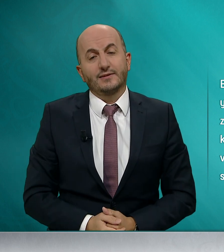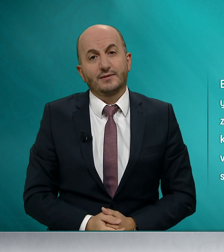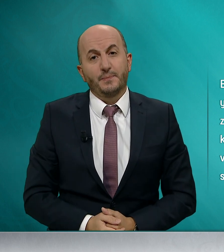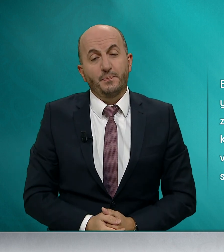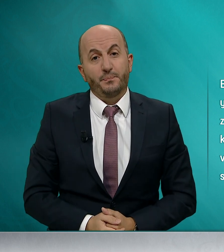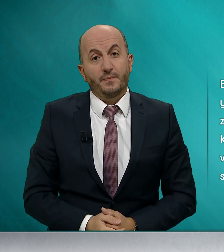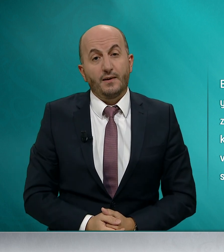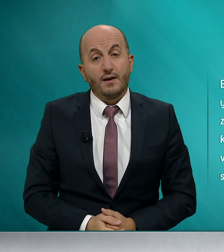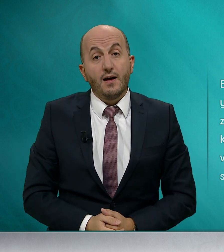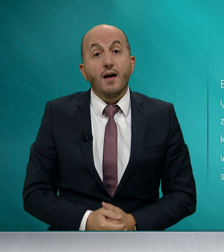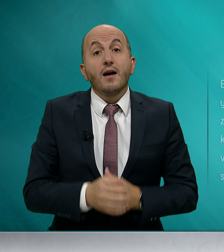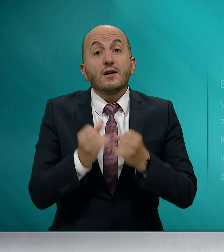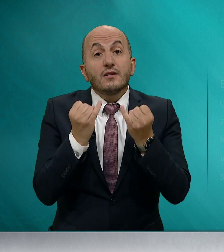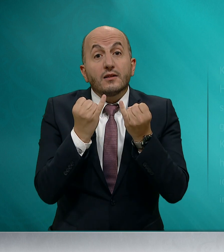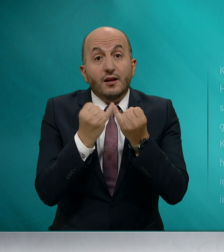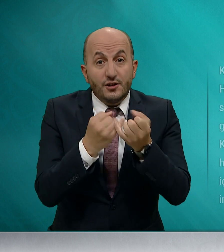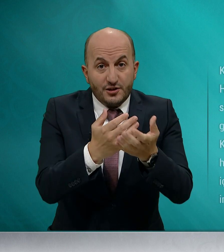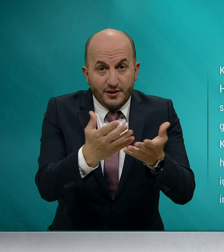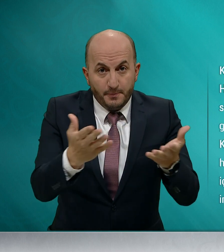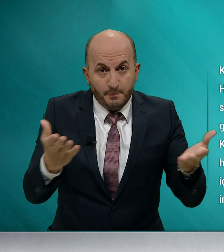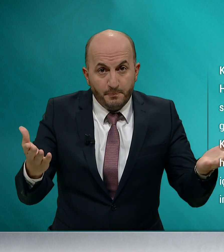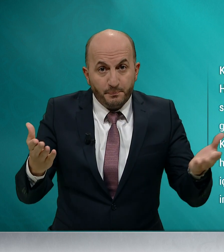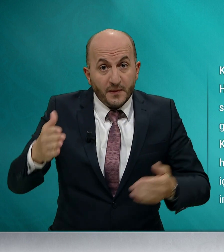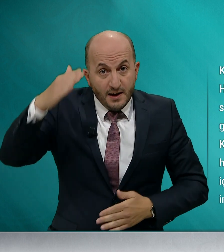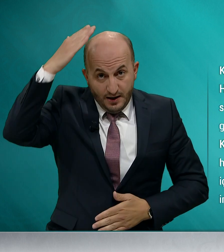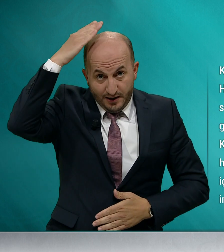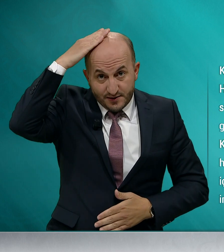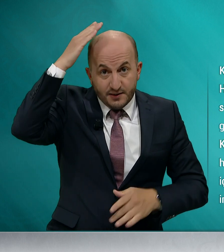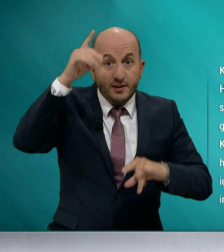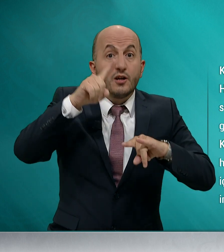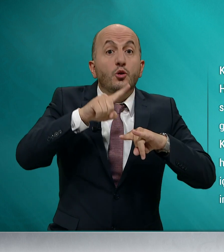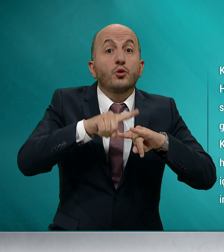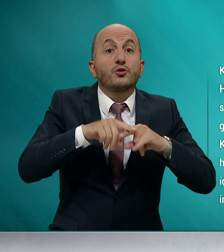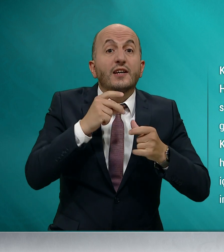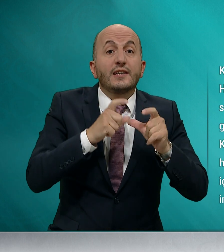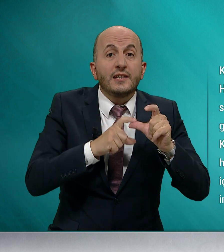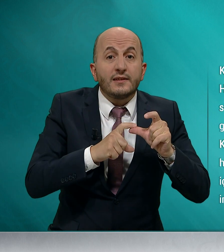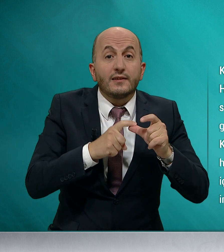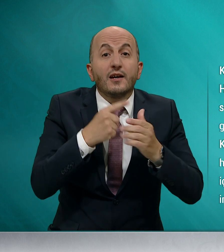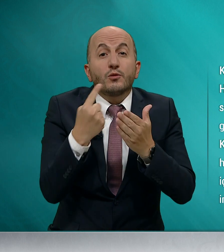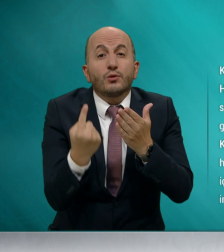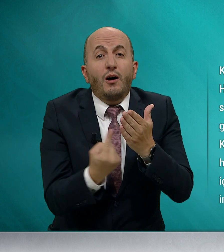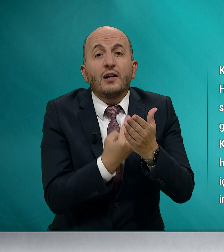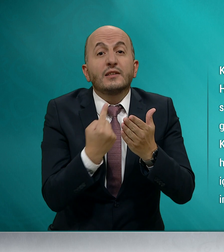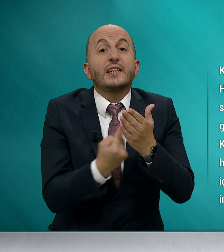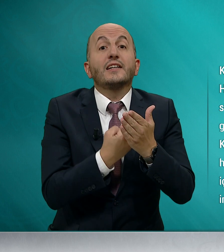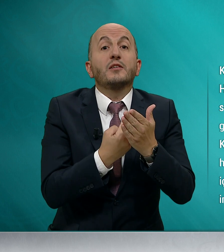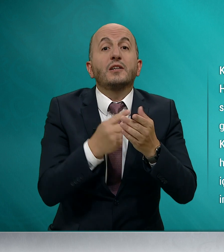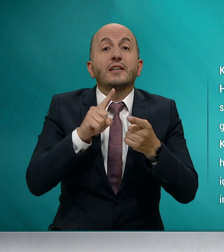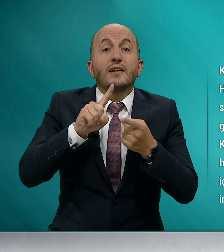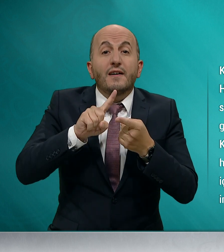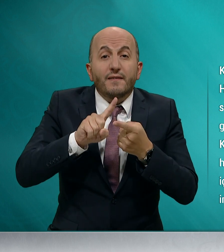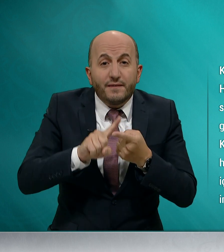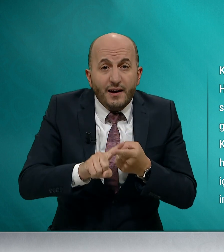sergilemektir. Kardeşlerim, Hazreti Hüseyin, Kur'an-ı